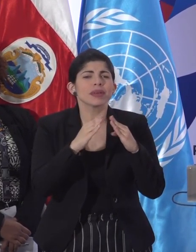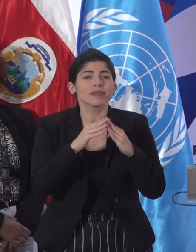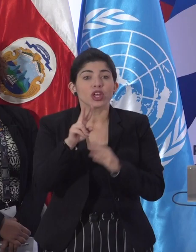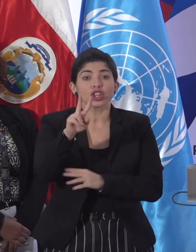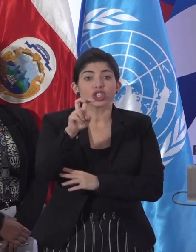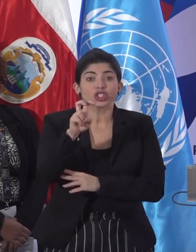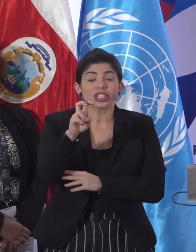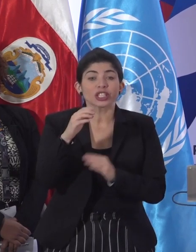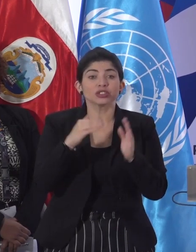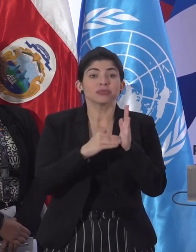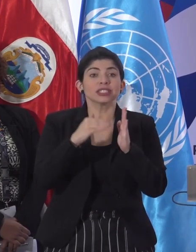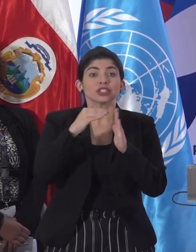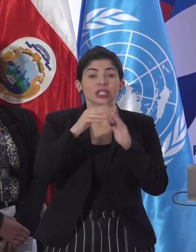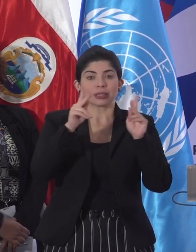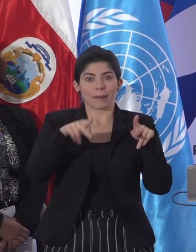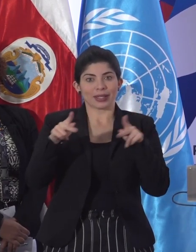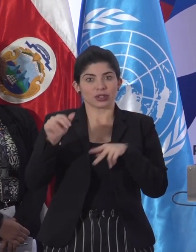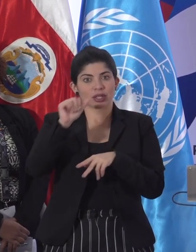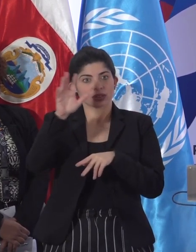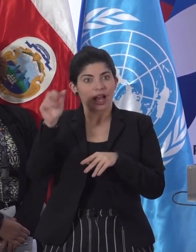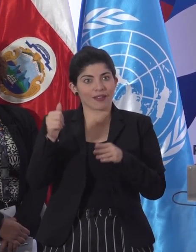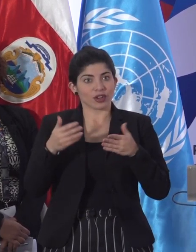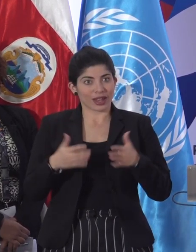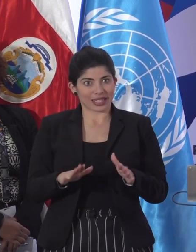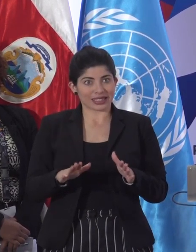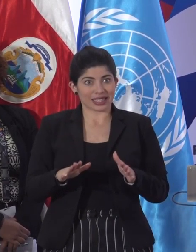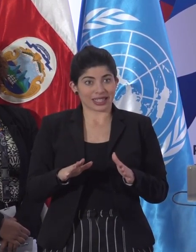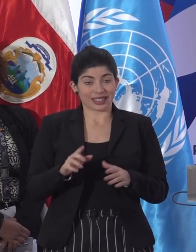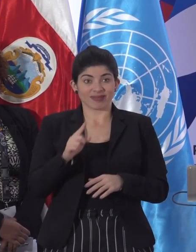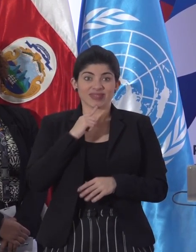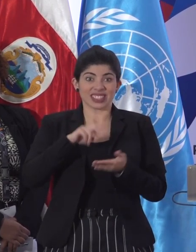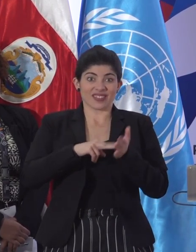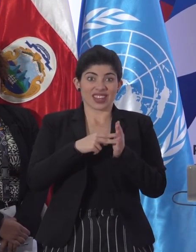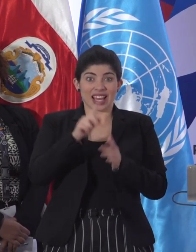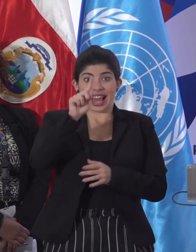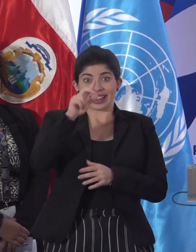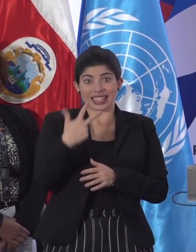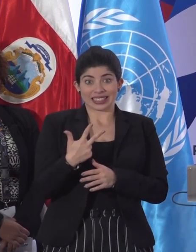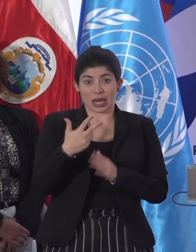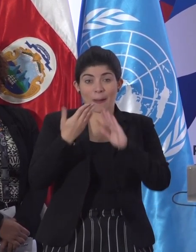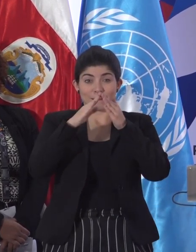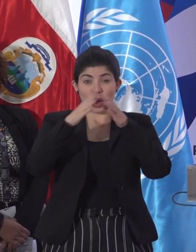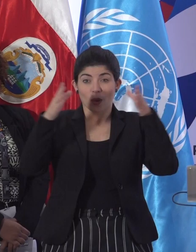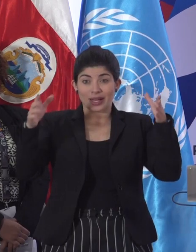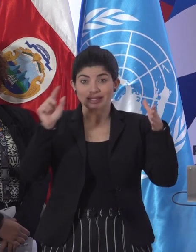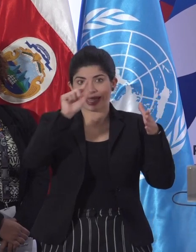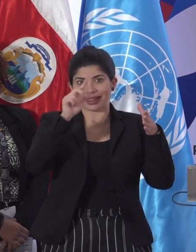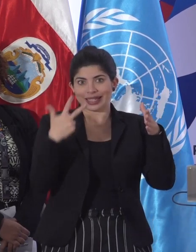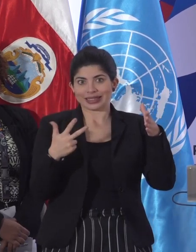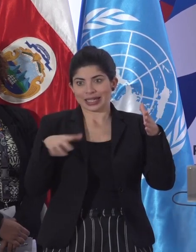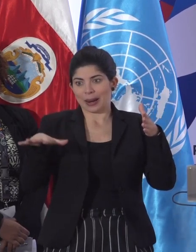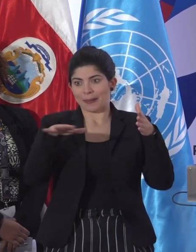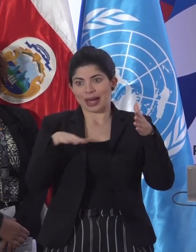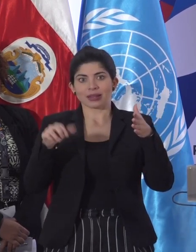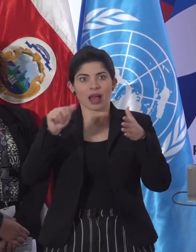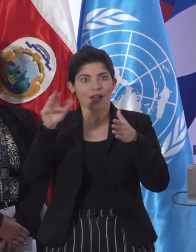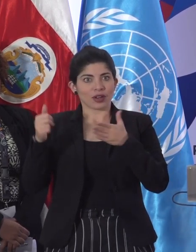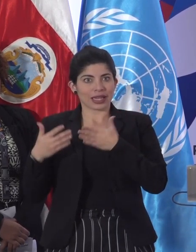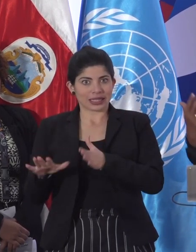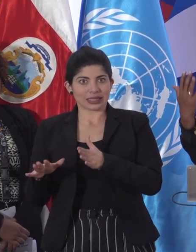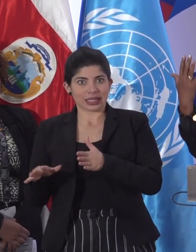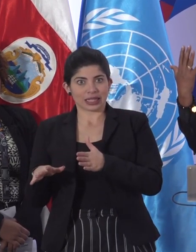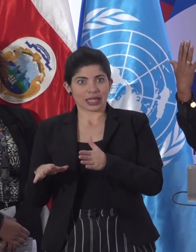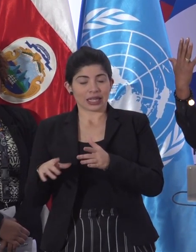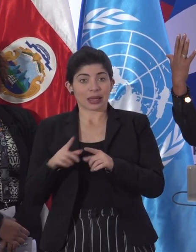200 millones de personas afrodescendientes, una tercera parte de la población de esta región. Y en cambio